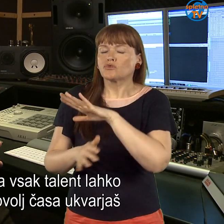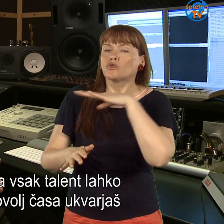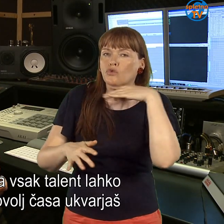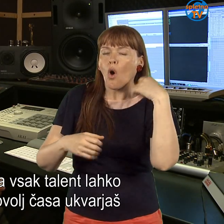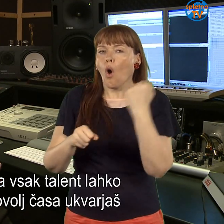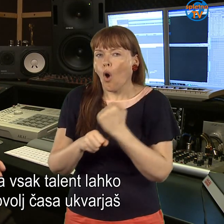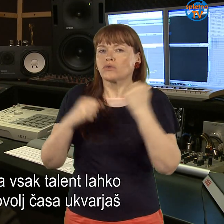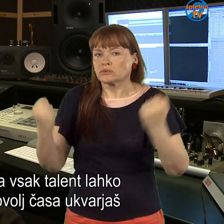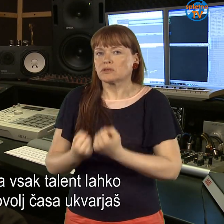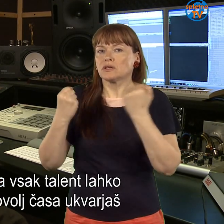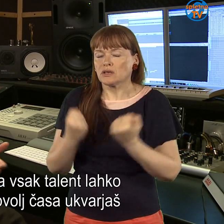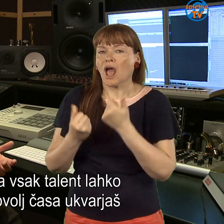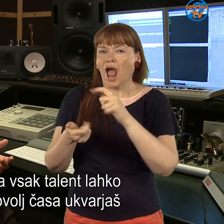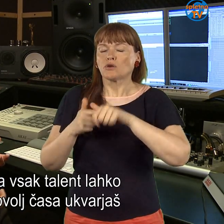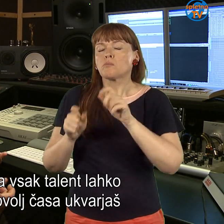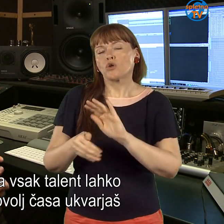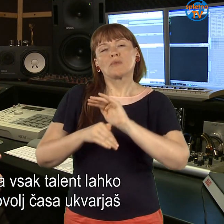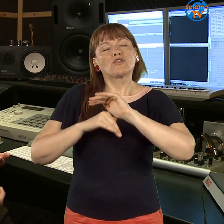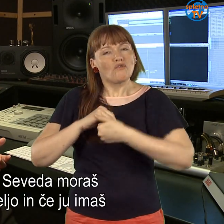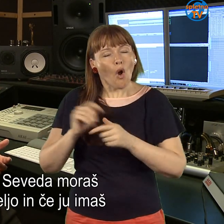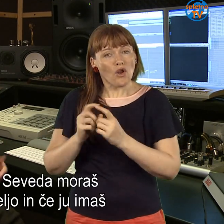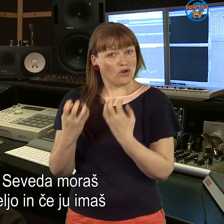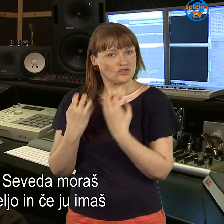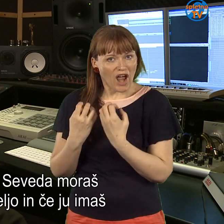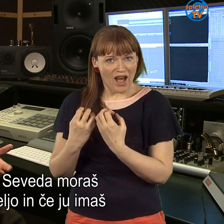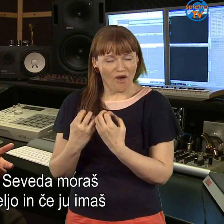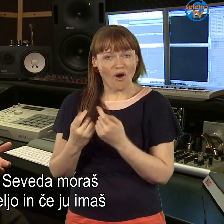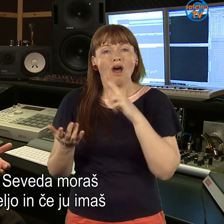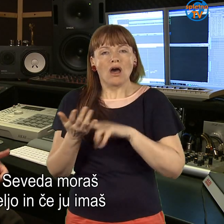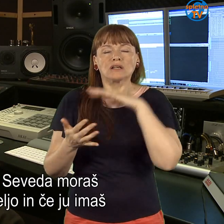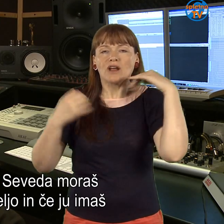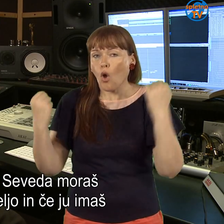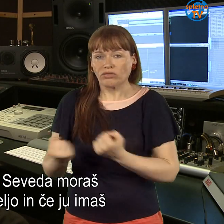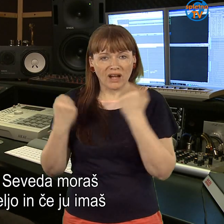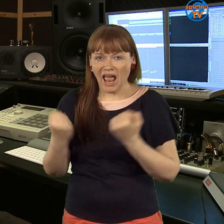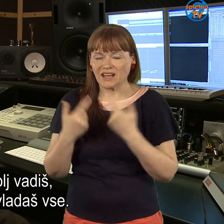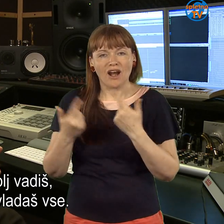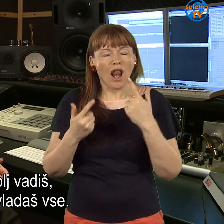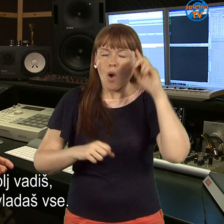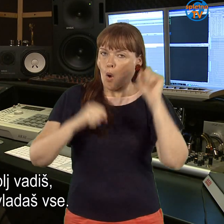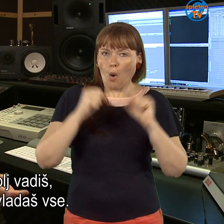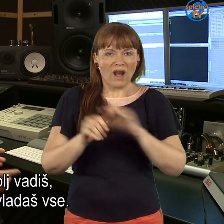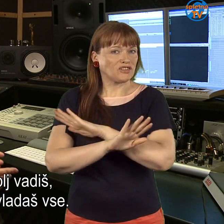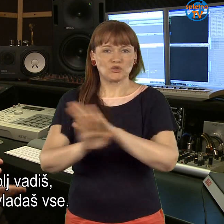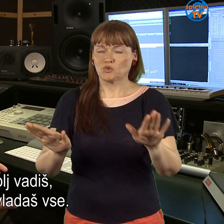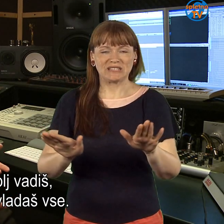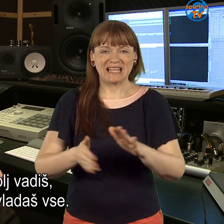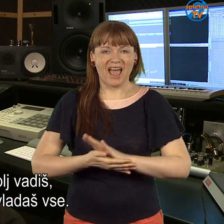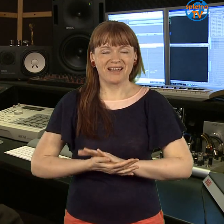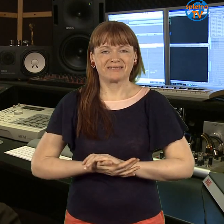ukvarjaš z eno stvarjo. Moraš imeti seveda voljo pa željo in če imaš voljo pa željo, če res veliko treniraš, lahko obvladaš vse.